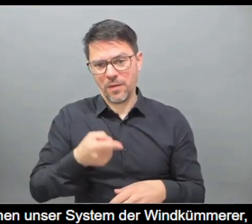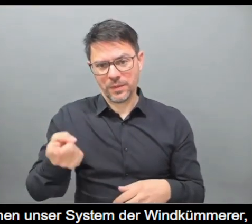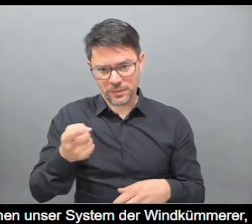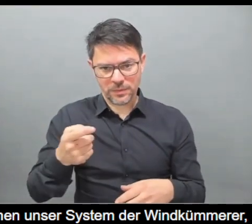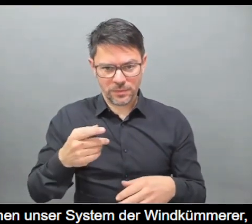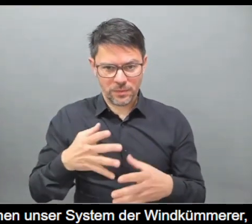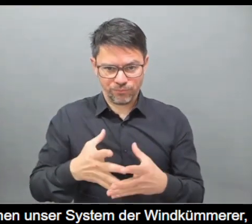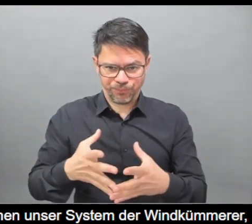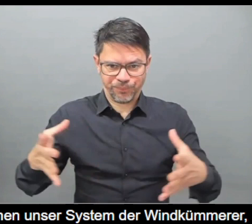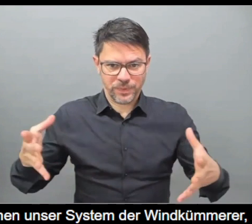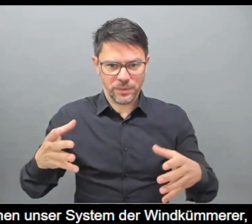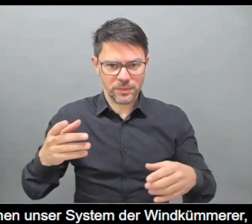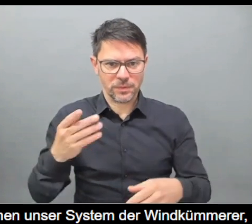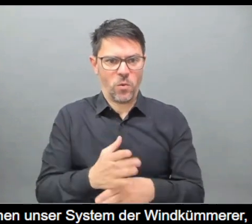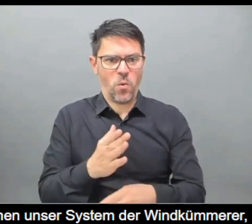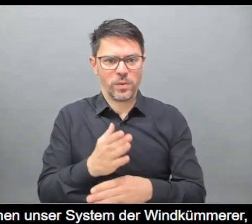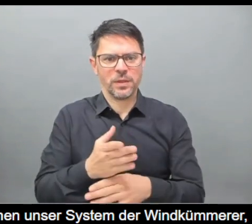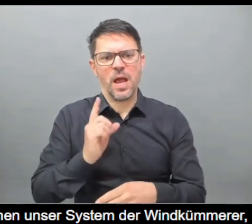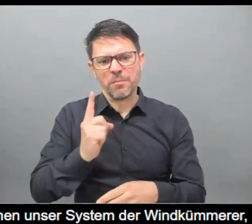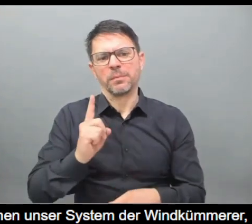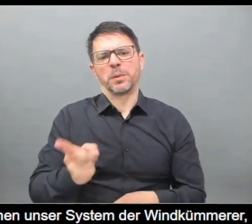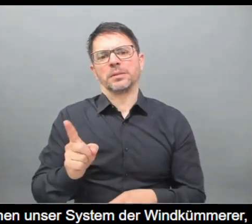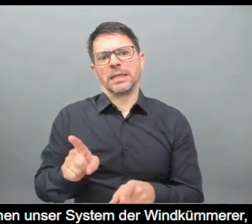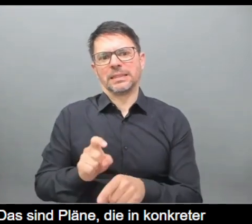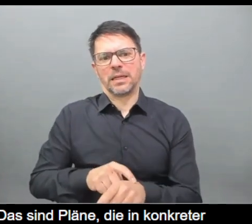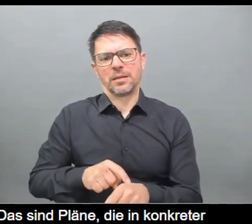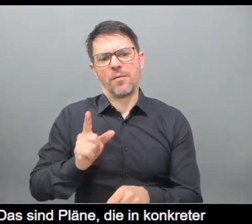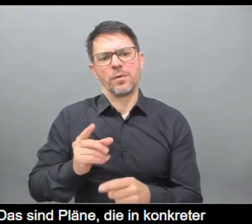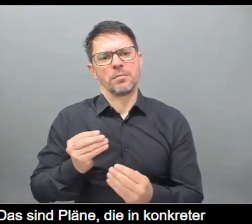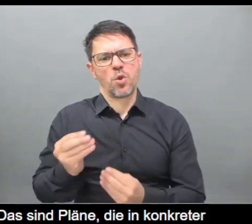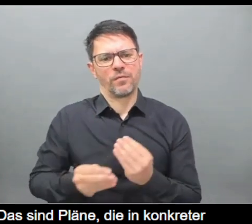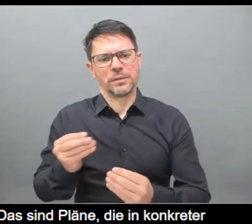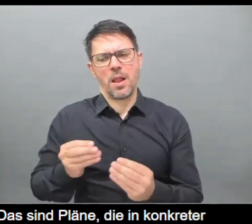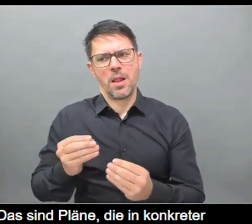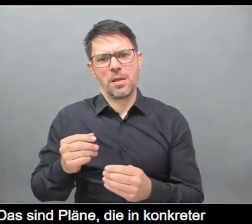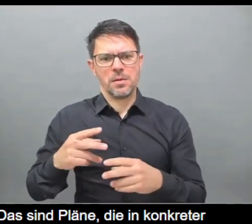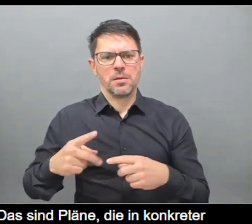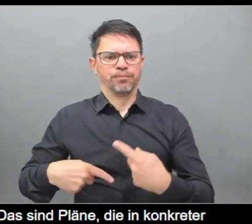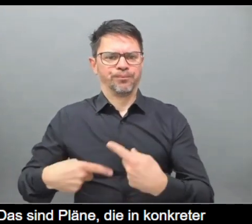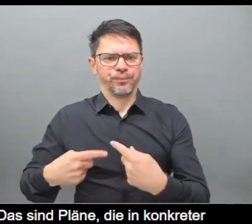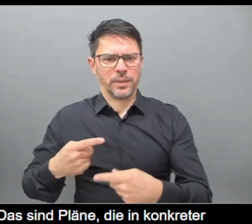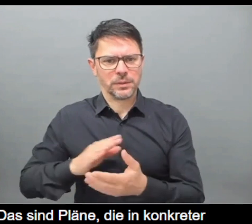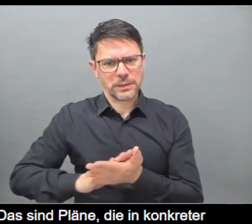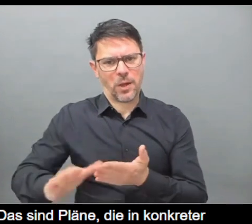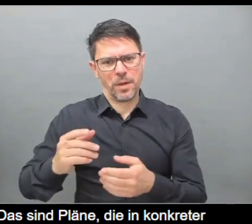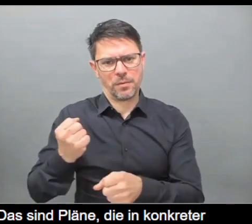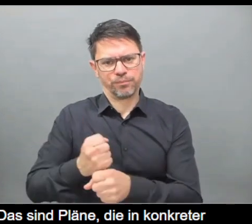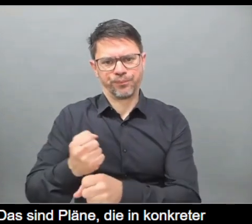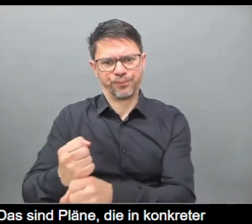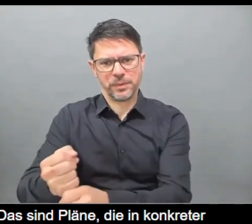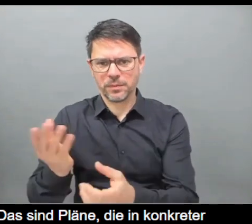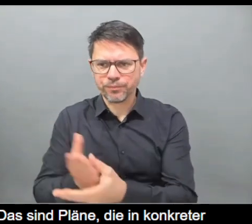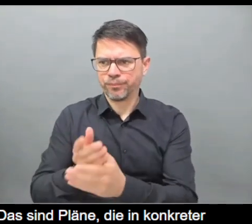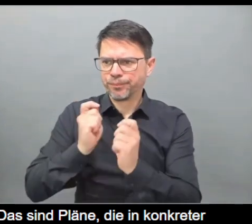der Spitze deutschlandweit stehen, mit dem Zubau in Bayern. Über 50 Prozent der Freiflächen-PV Deutschlands wird